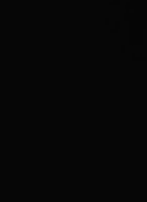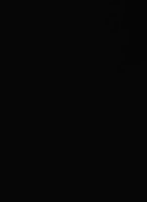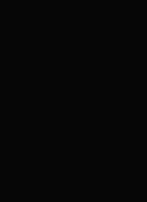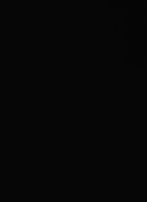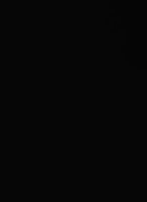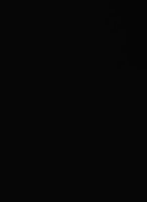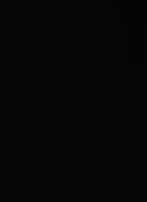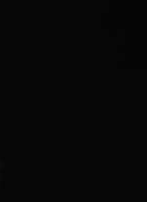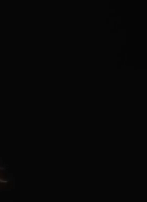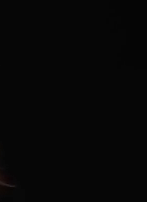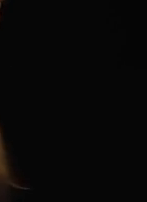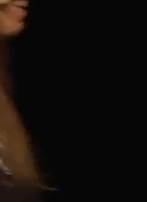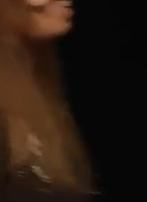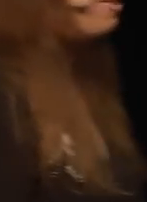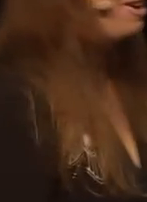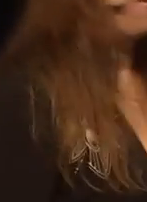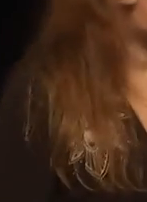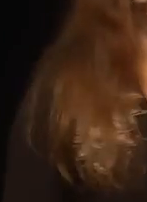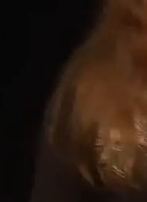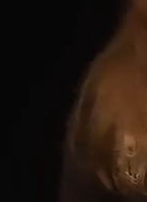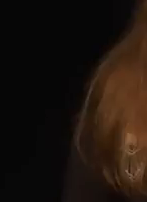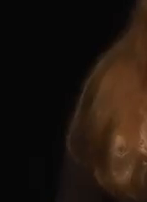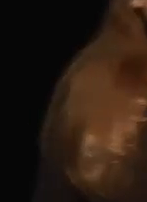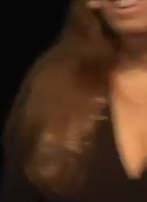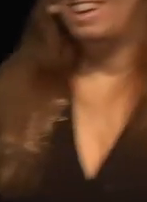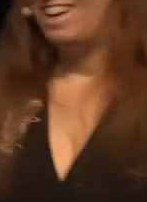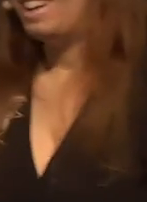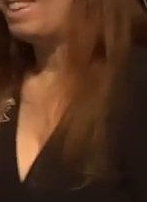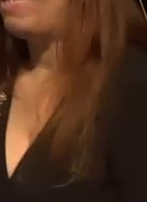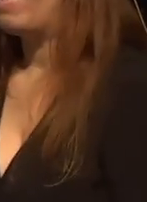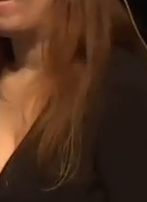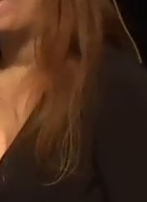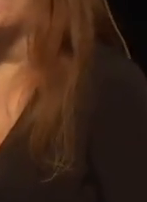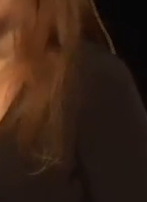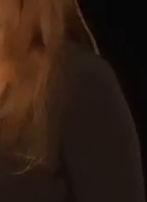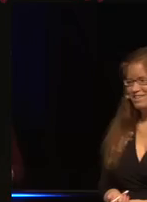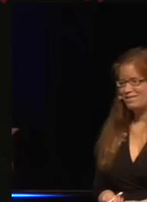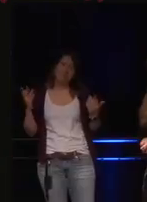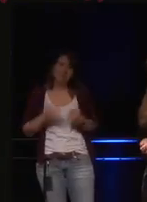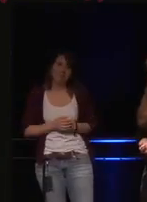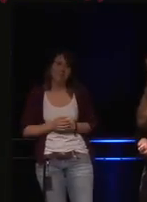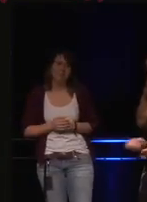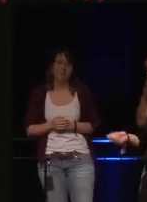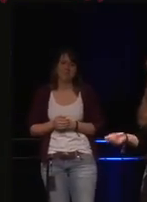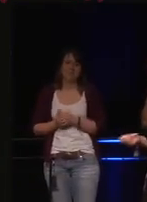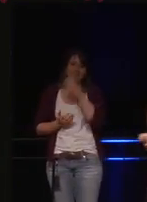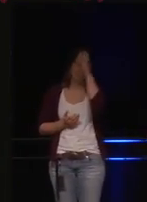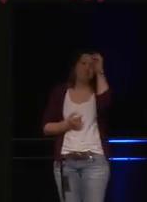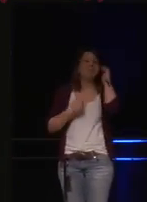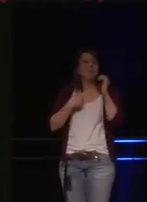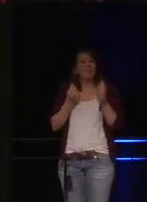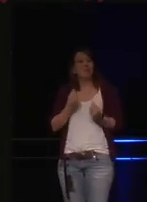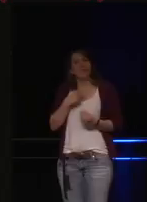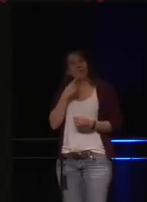El siguiente ejemplo is internet of, I call it internet of